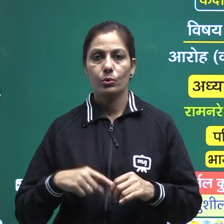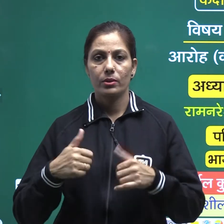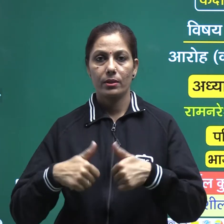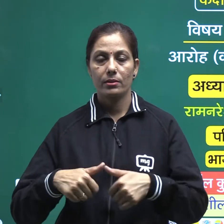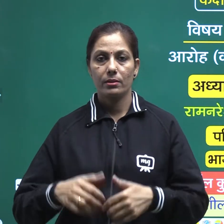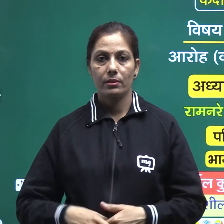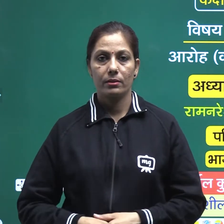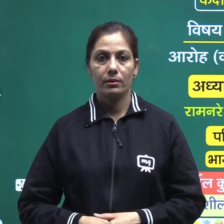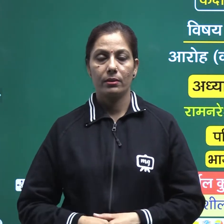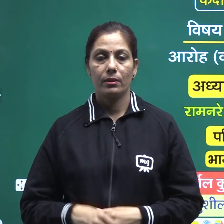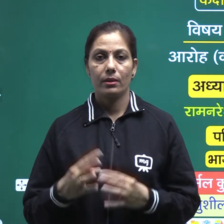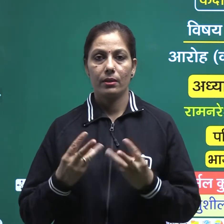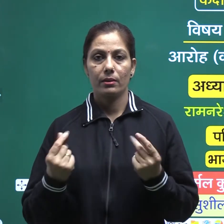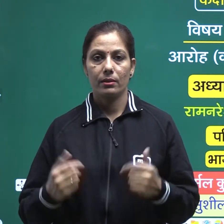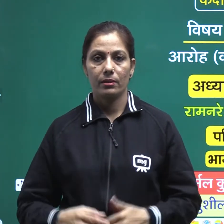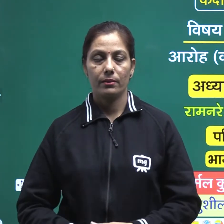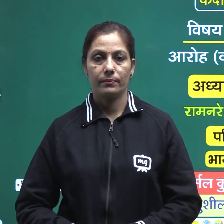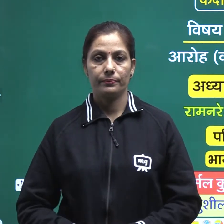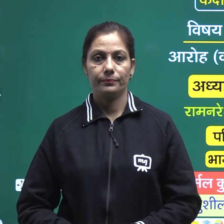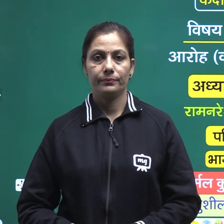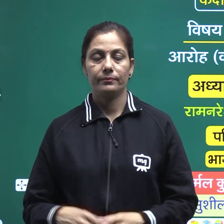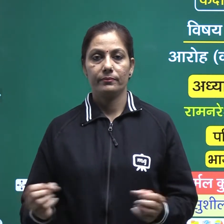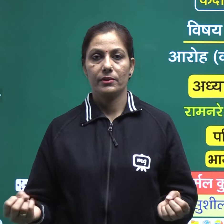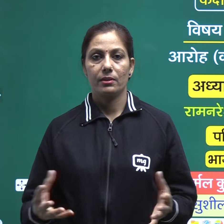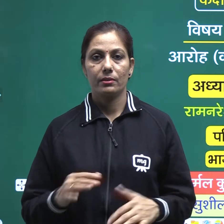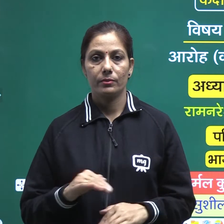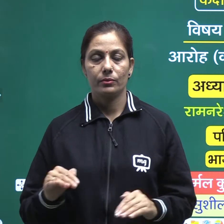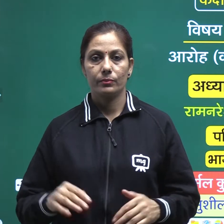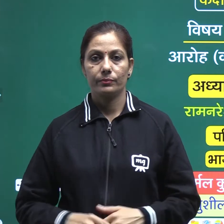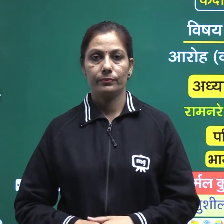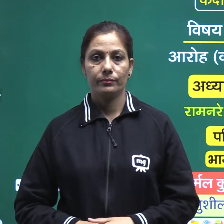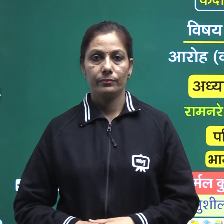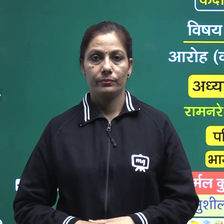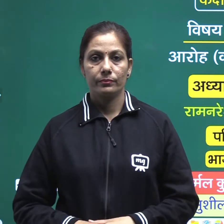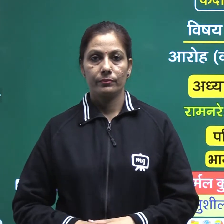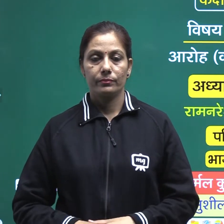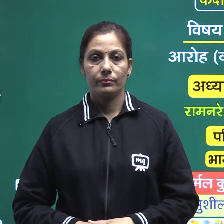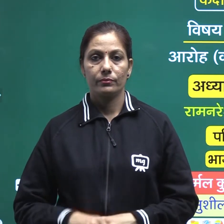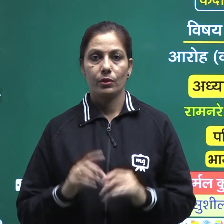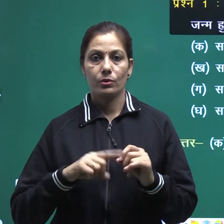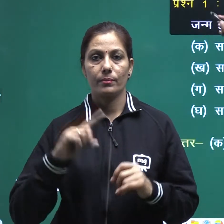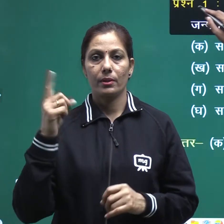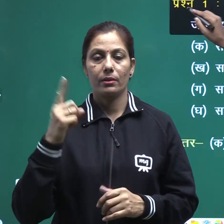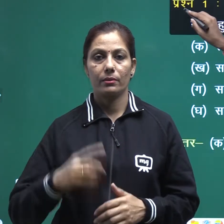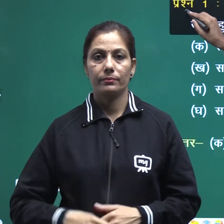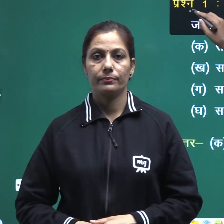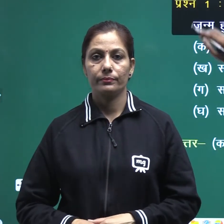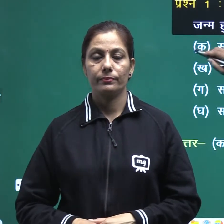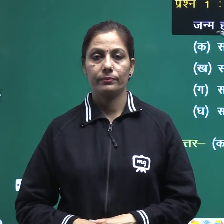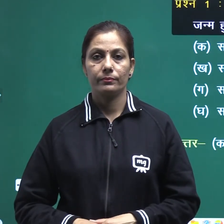उत्तर का हल करेंगे को शुरू करें बच्चों है इस समय